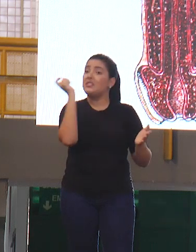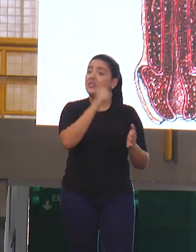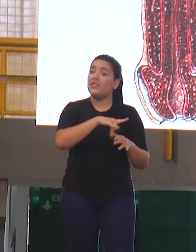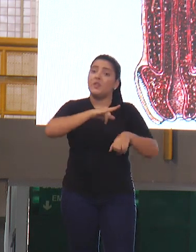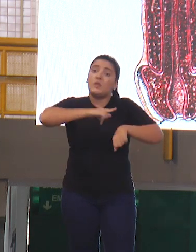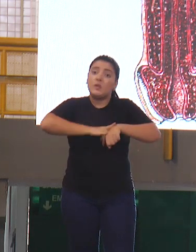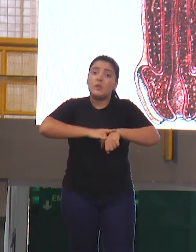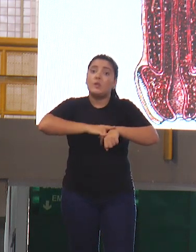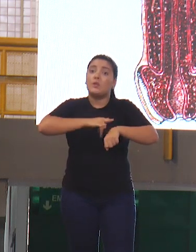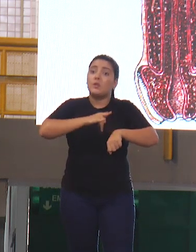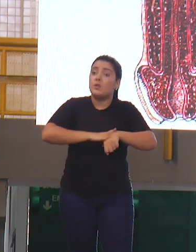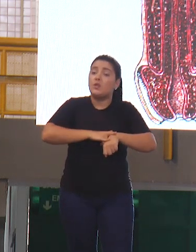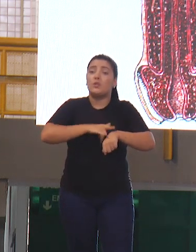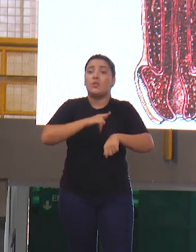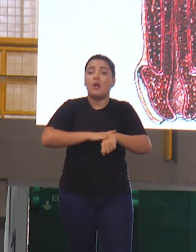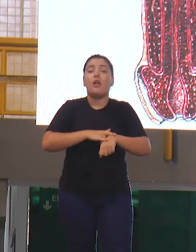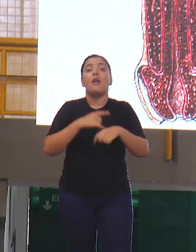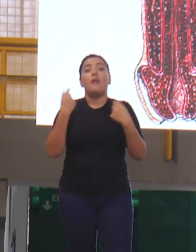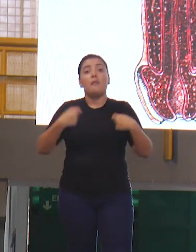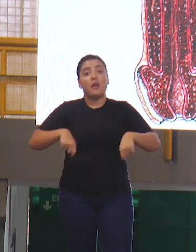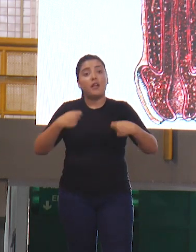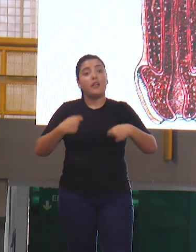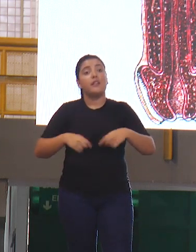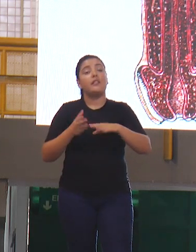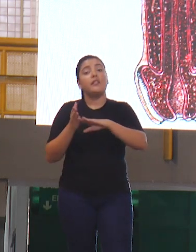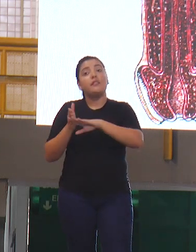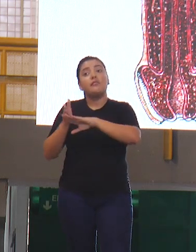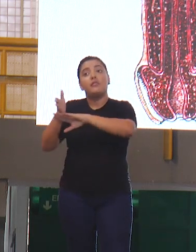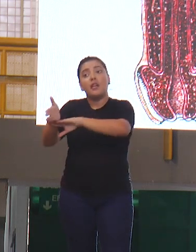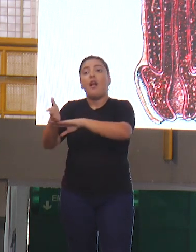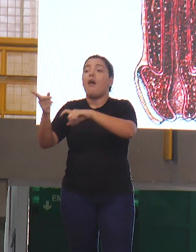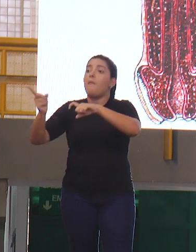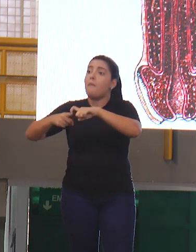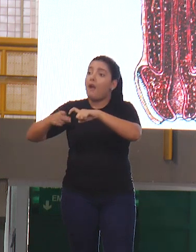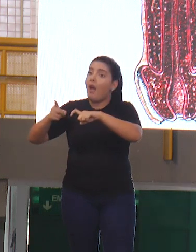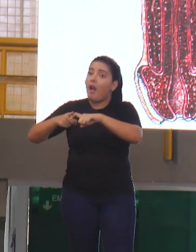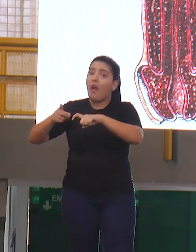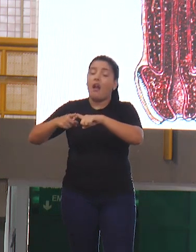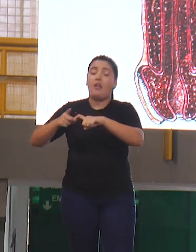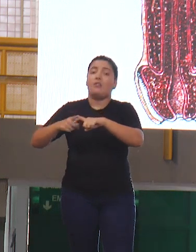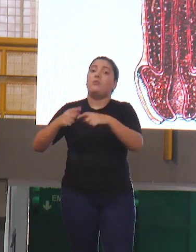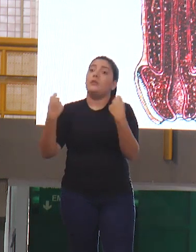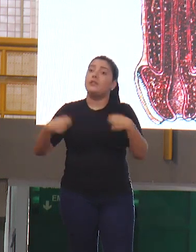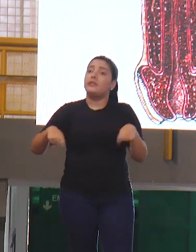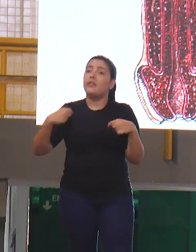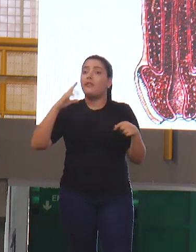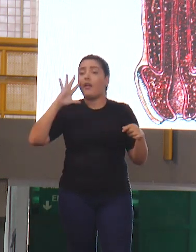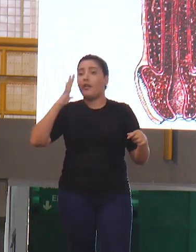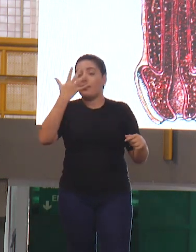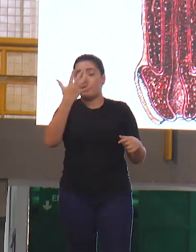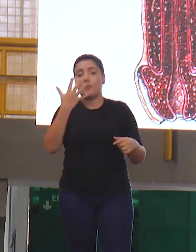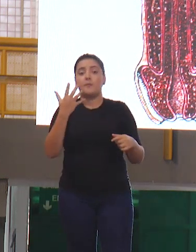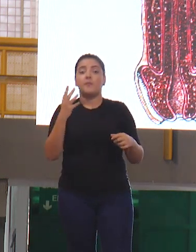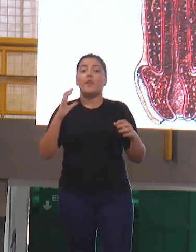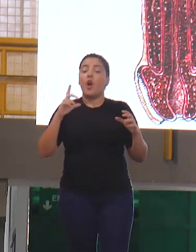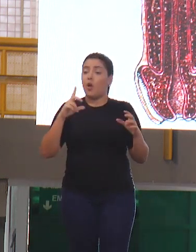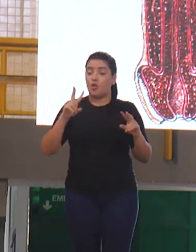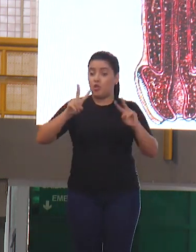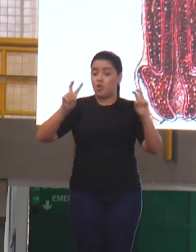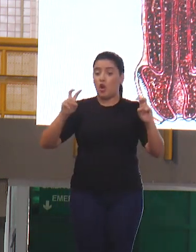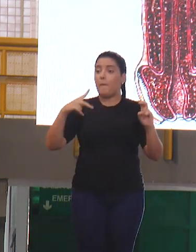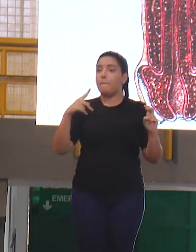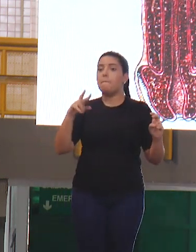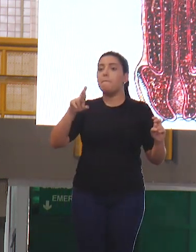situação que cabe a ele ficar o quê? Obrigado. Ficar atento nesse mecanismo, tá certo? Na questão da hiperplasia benigna